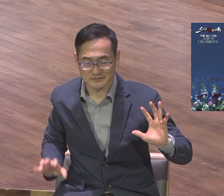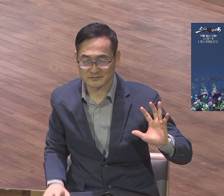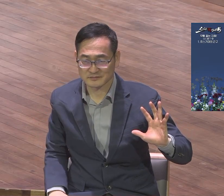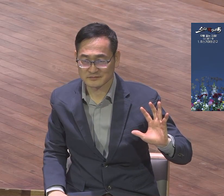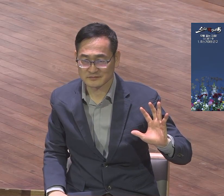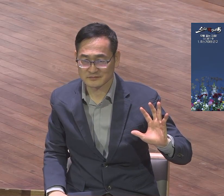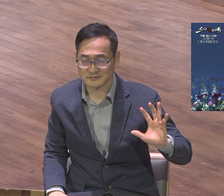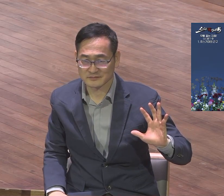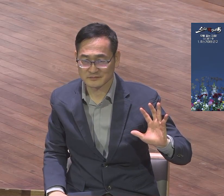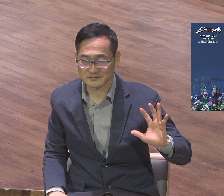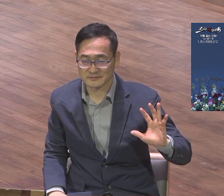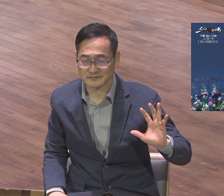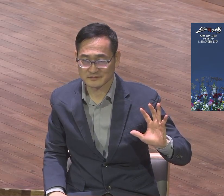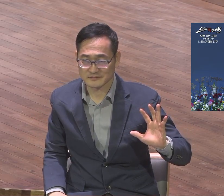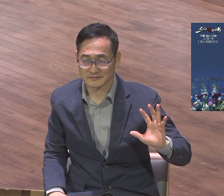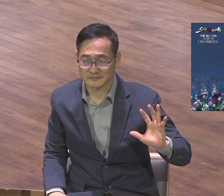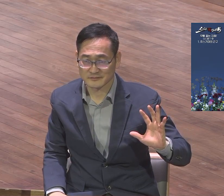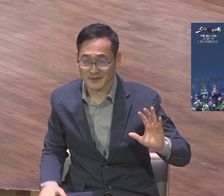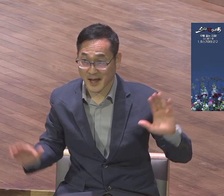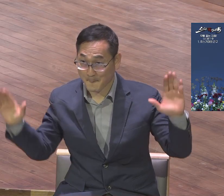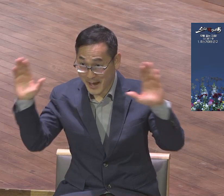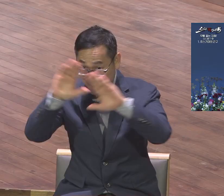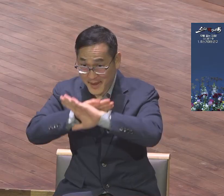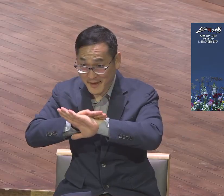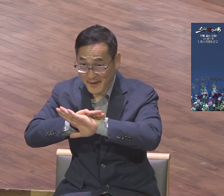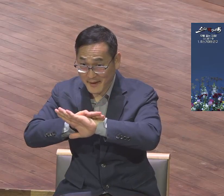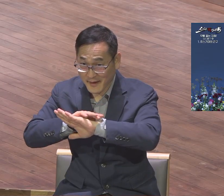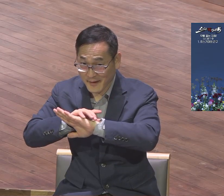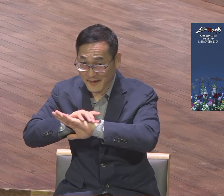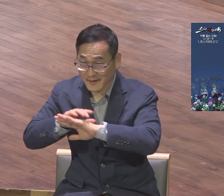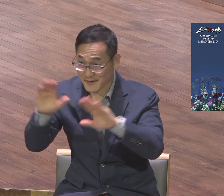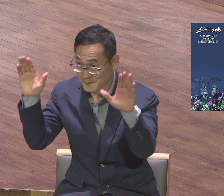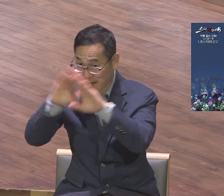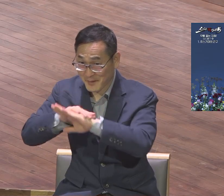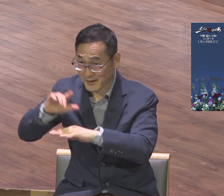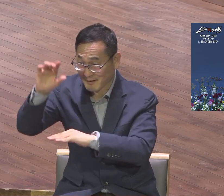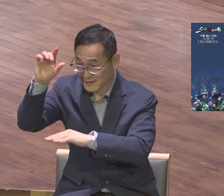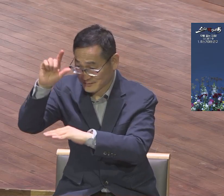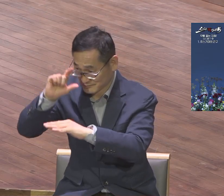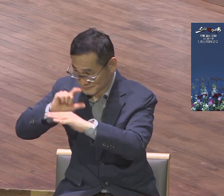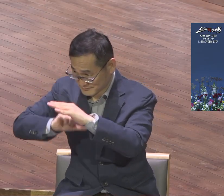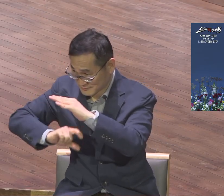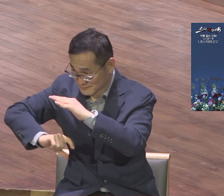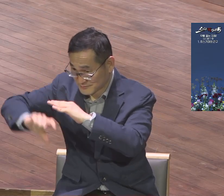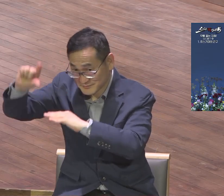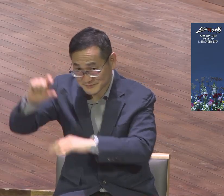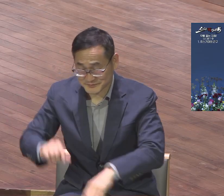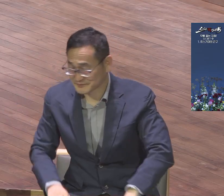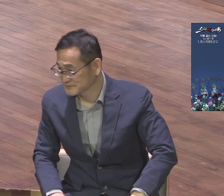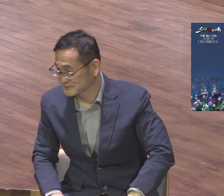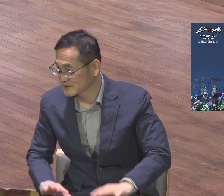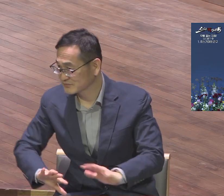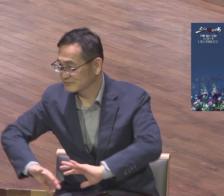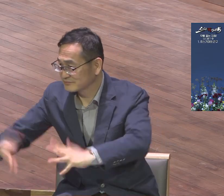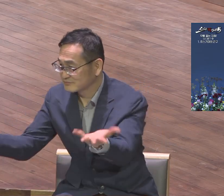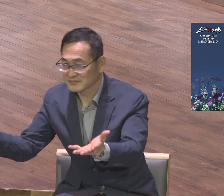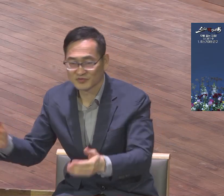하룻밤에 성경이 뭐라 하느냐, 다 송장이 되었더라 그랬어요. 다 죽여버렸어요.